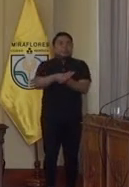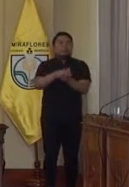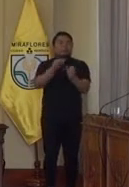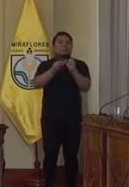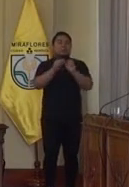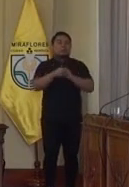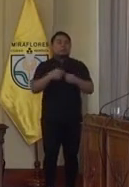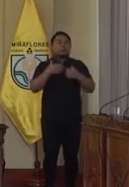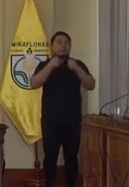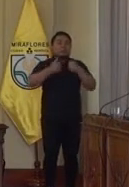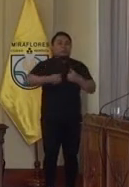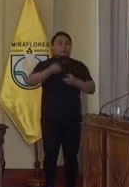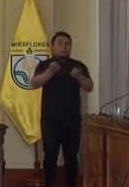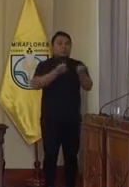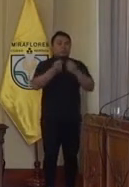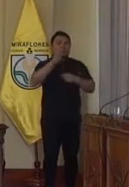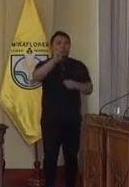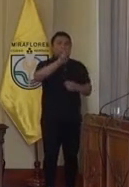de Gerencia de Administración